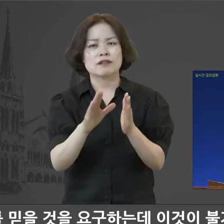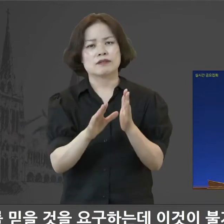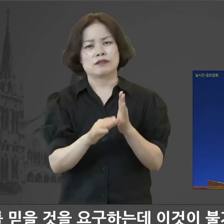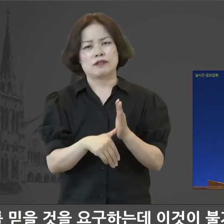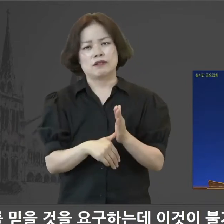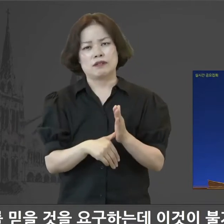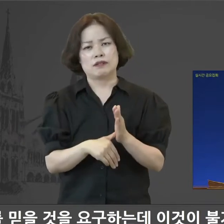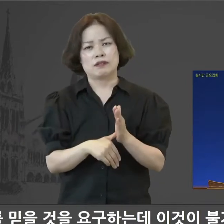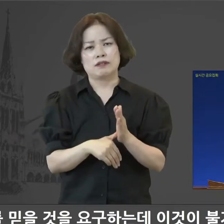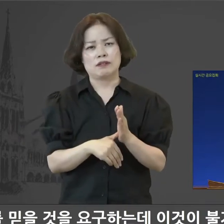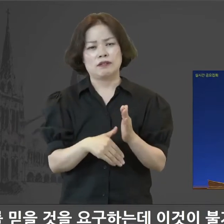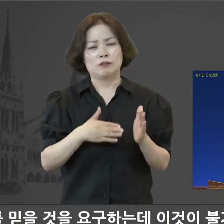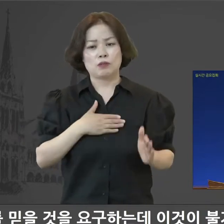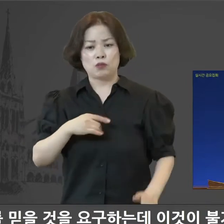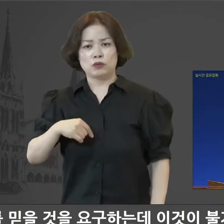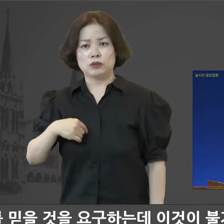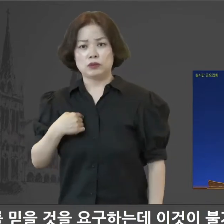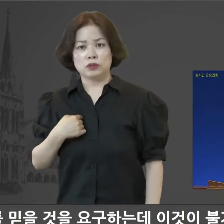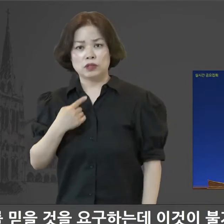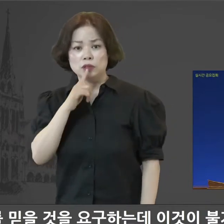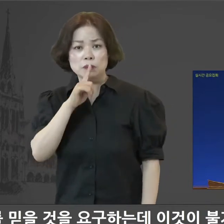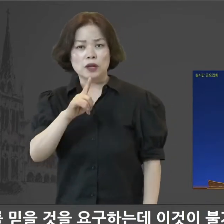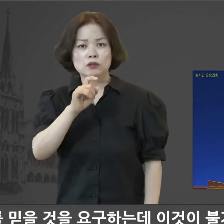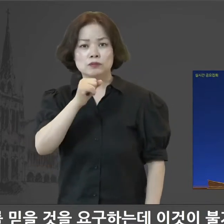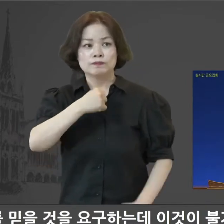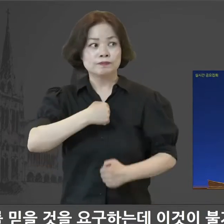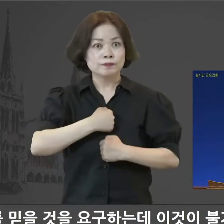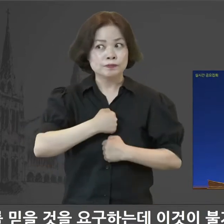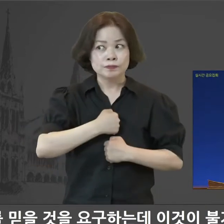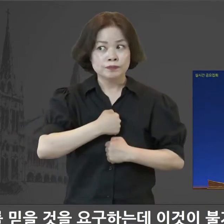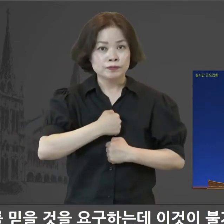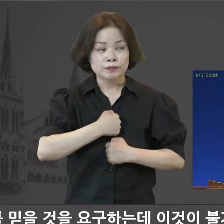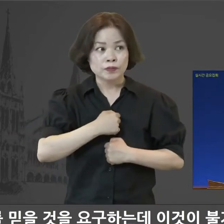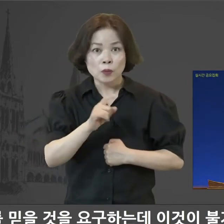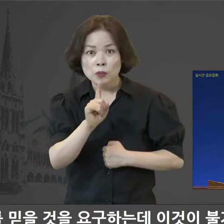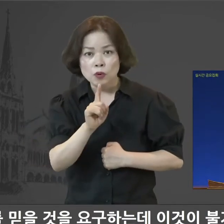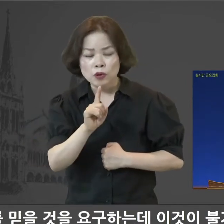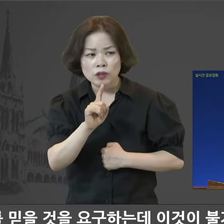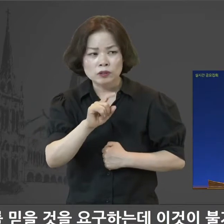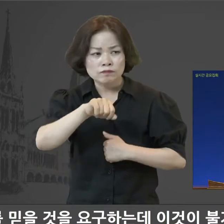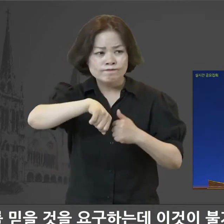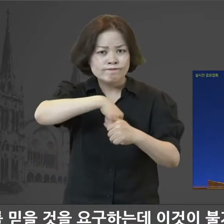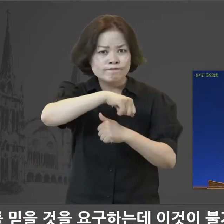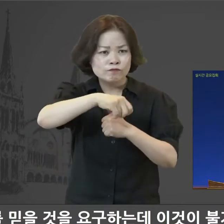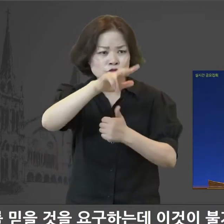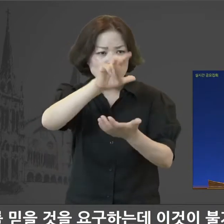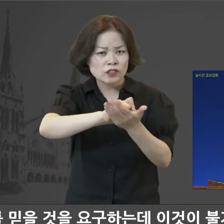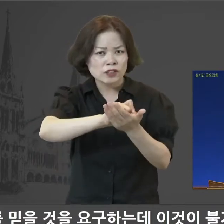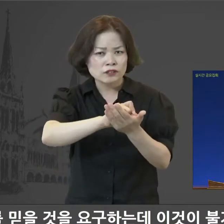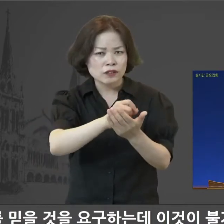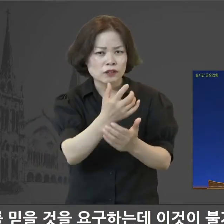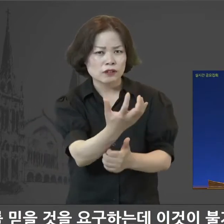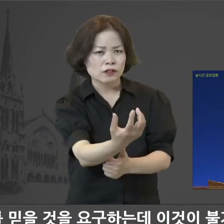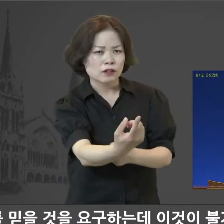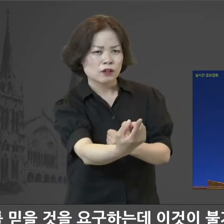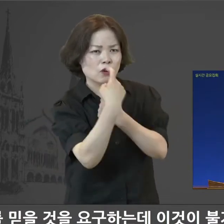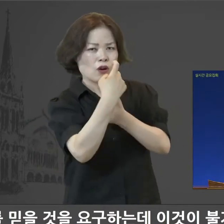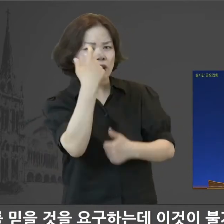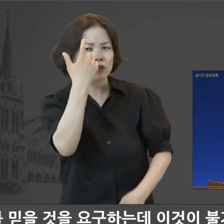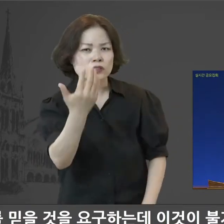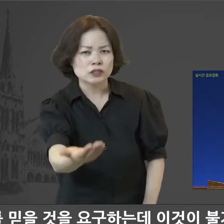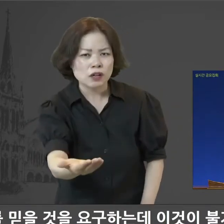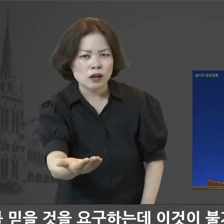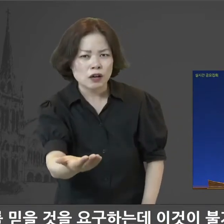분들이 제 스스로 제 발언을 조심하고, 이게 또 뭐가 올무가 돼서 나를 공격할 것인가, 이런 것들을